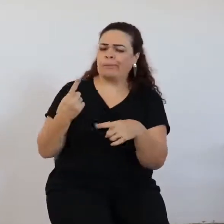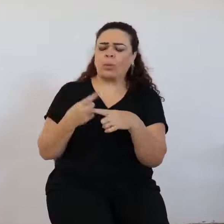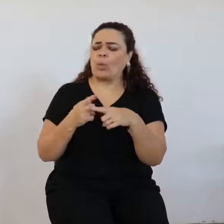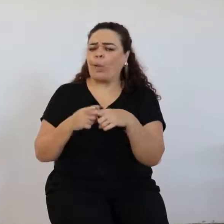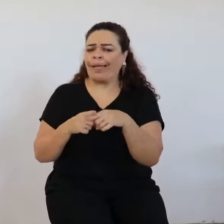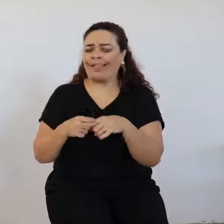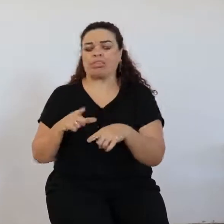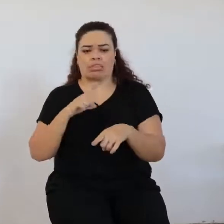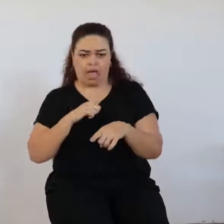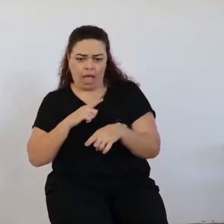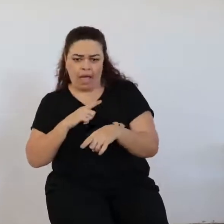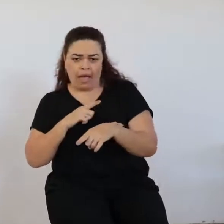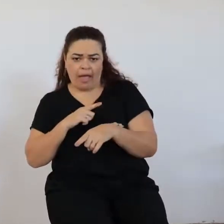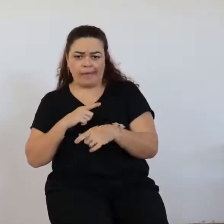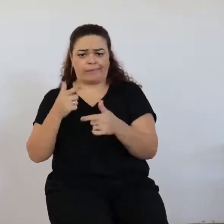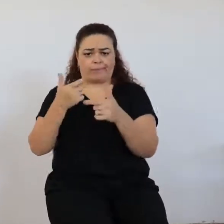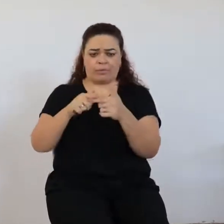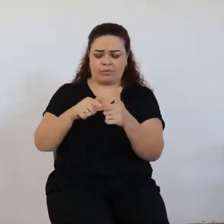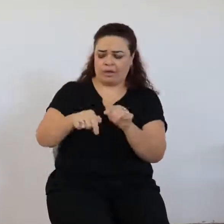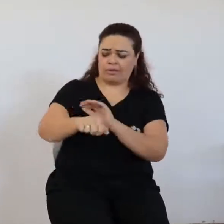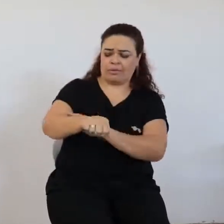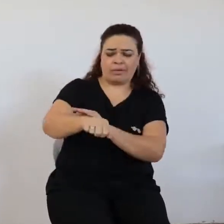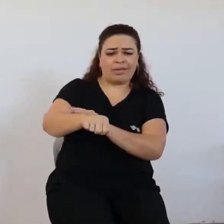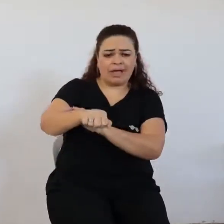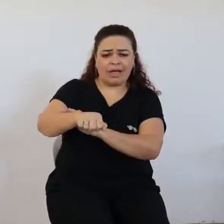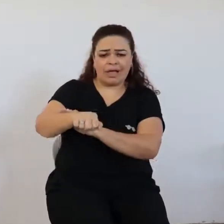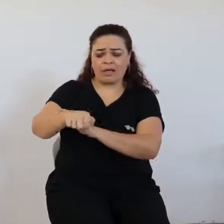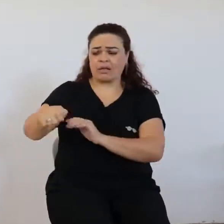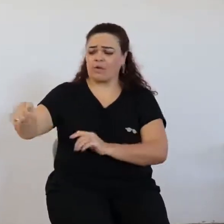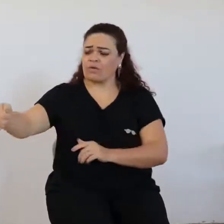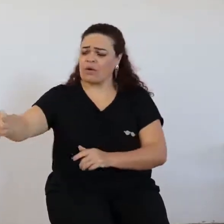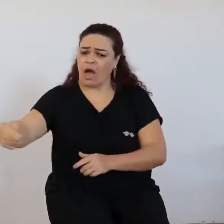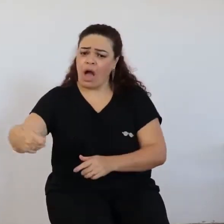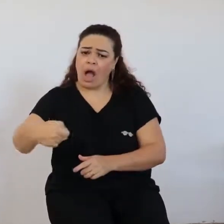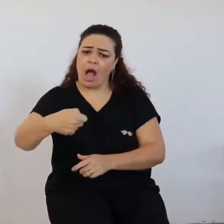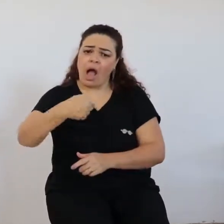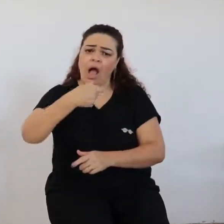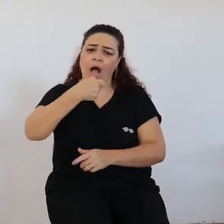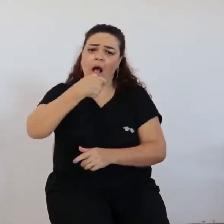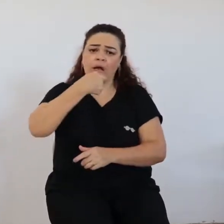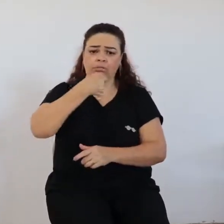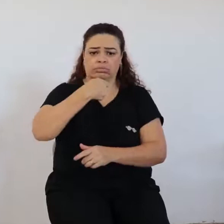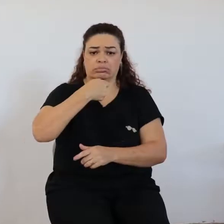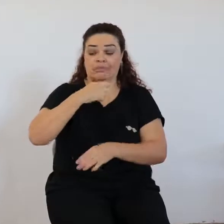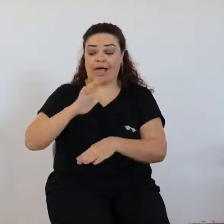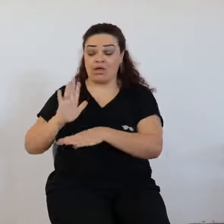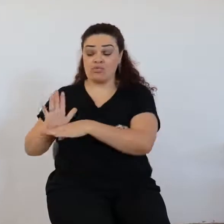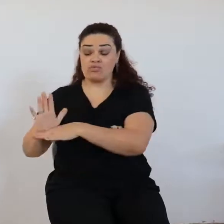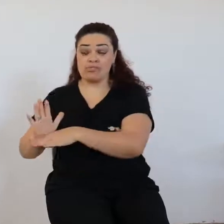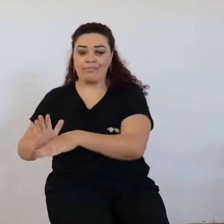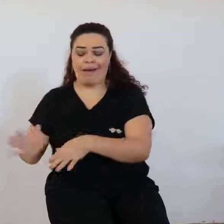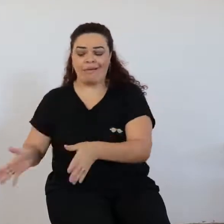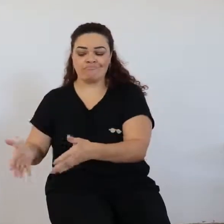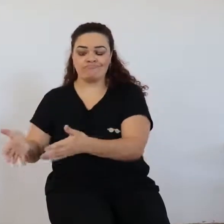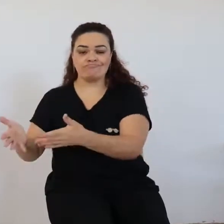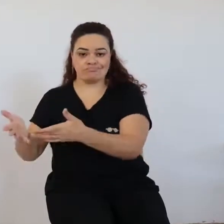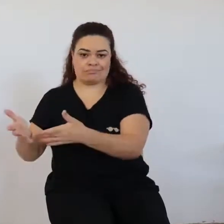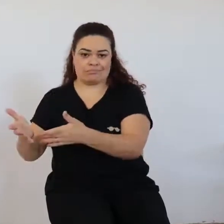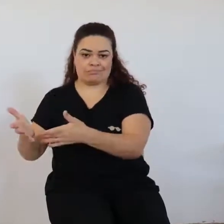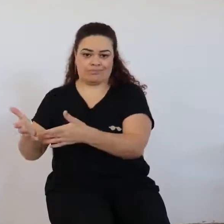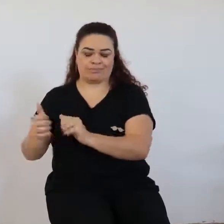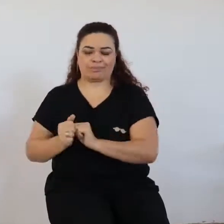vai colocar a colher e fazer esse caminho junto com ela na boca. E qual a estratégia que a gente